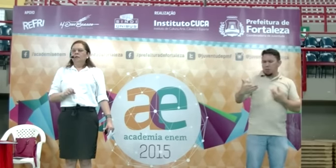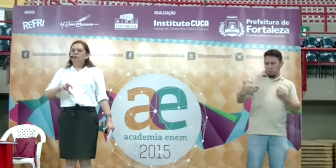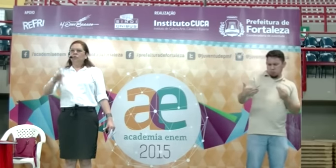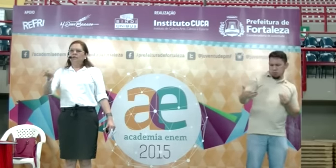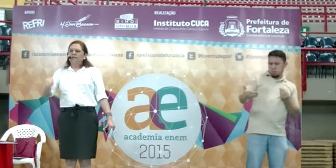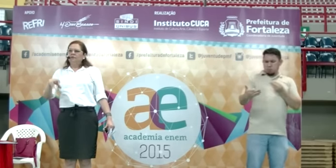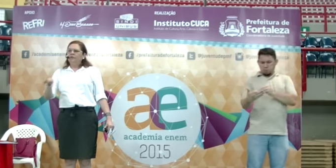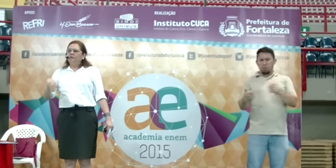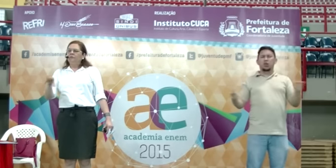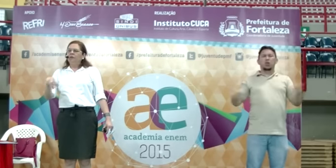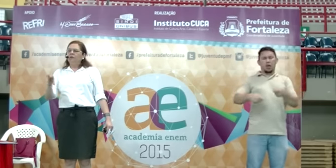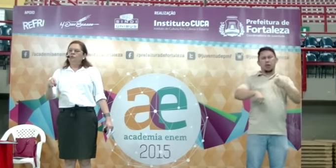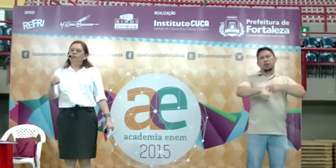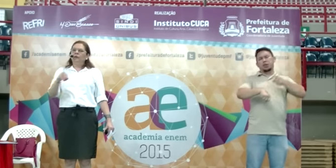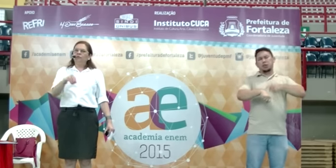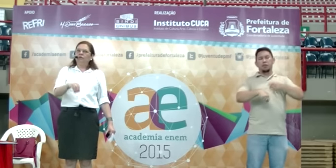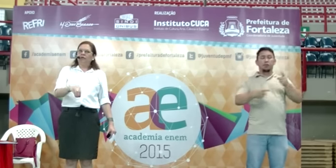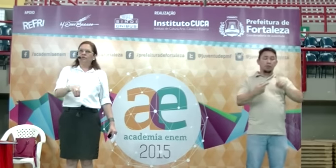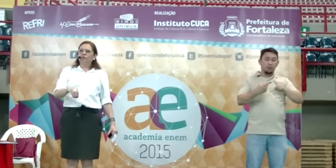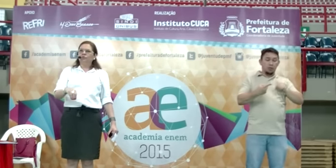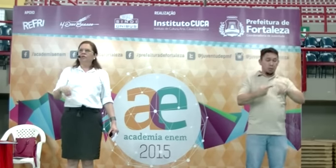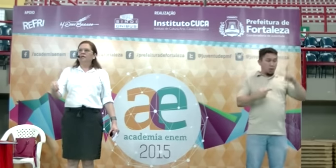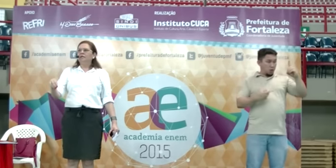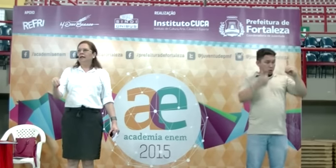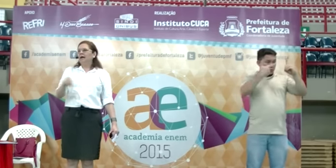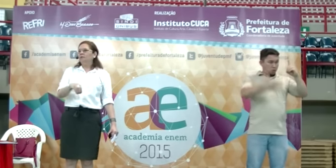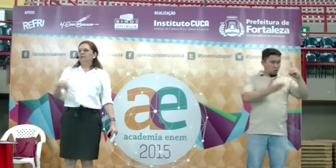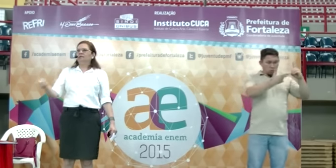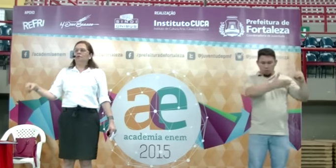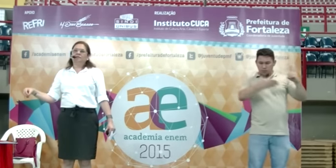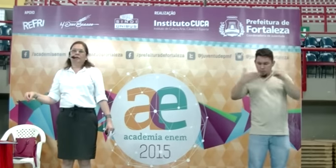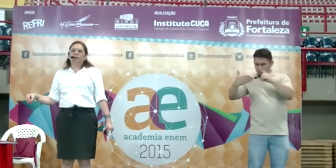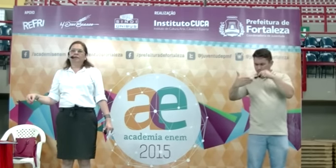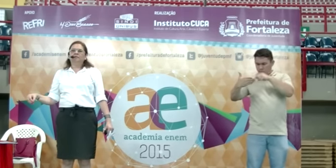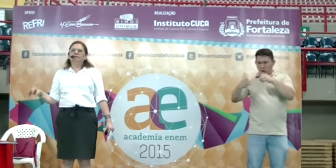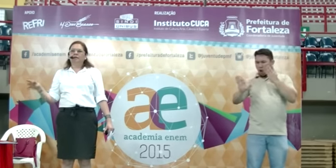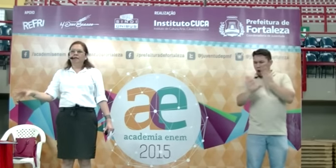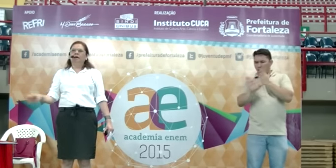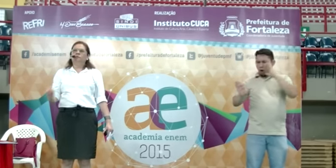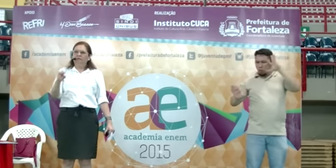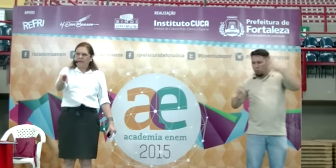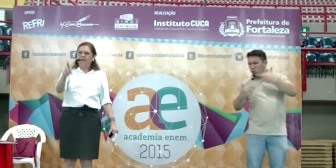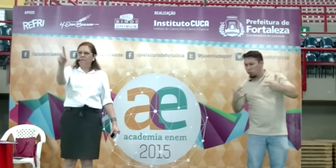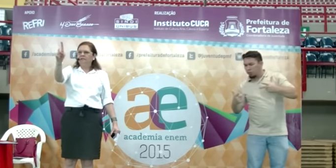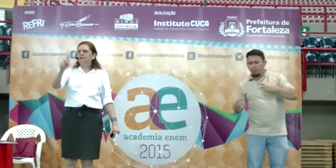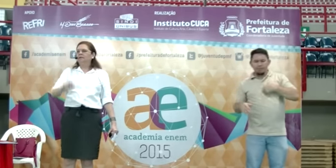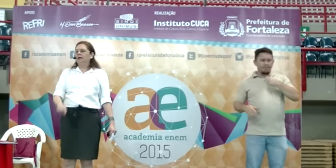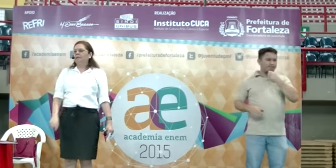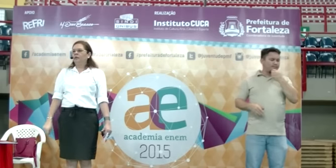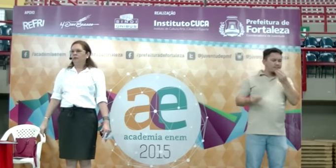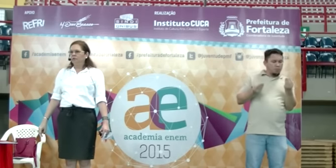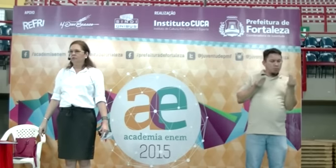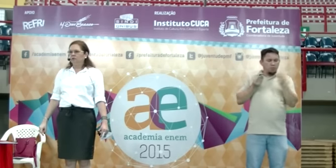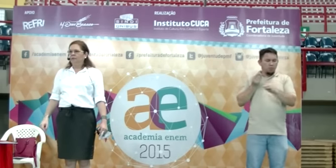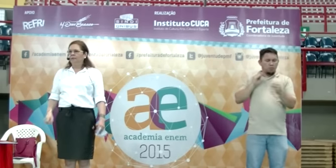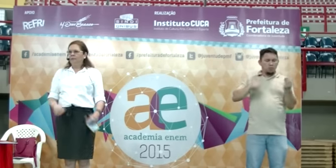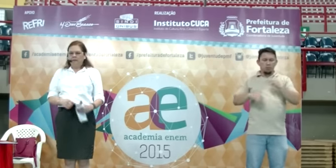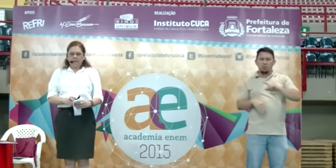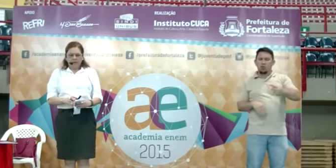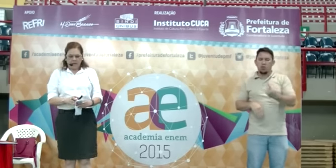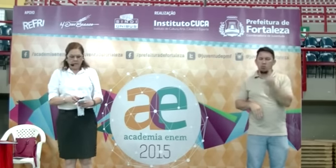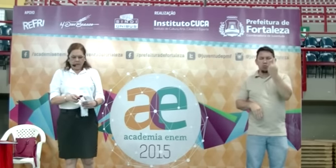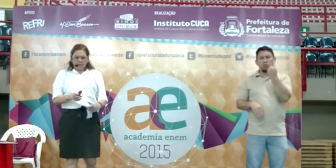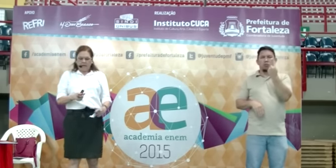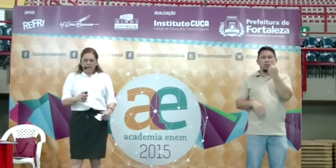citar. No desenvolvimento do meu texto, tem causas e consequências? Tem não, dá tempo você citar pelo menos